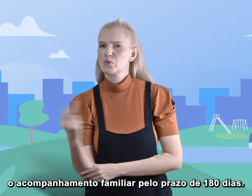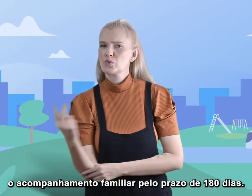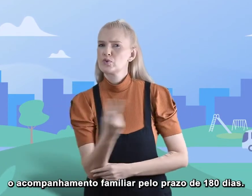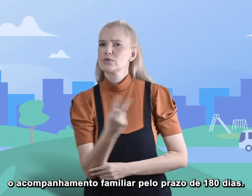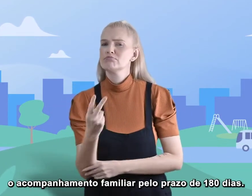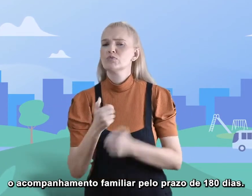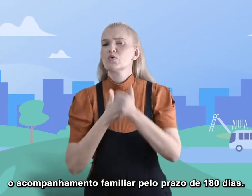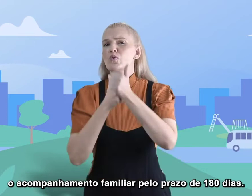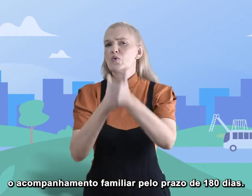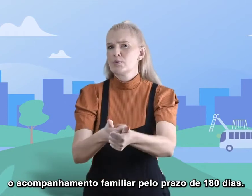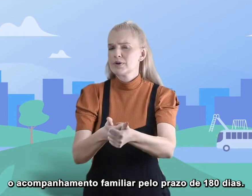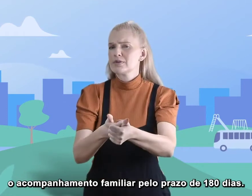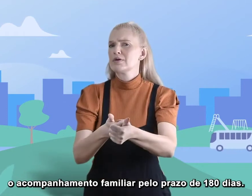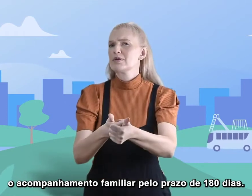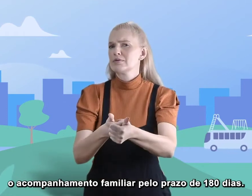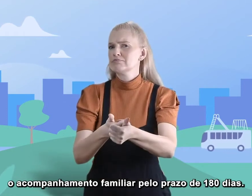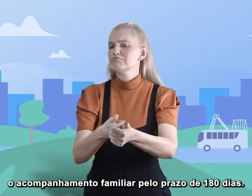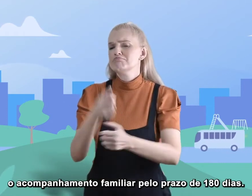de 180 dias.